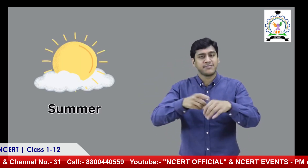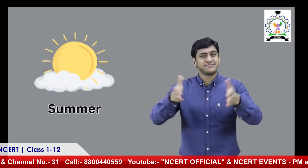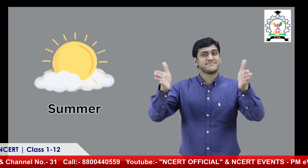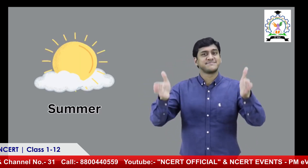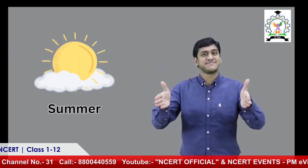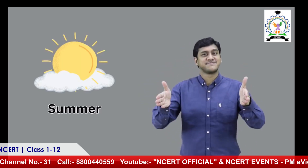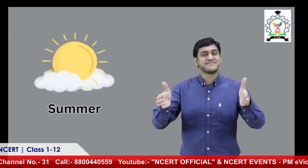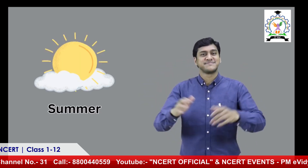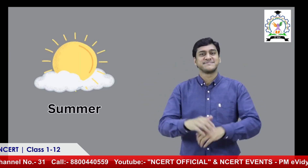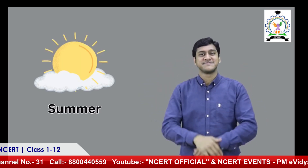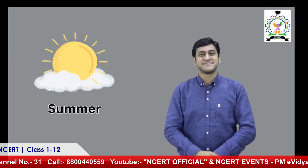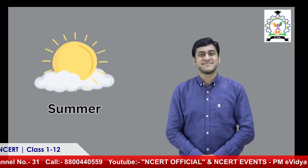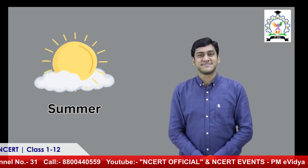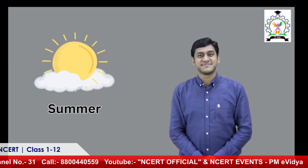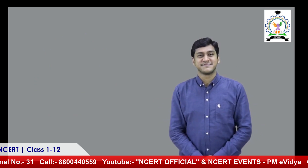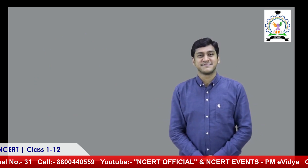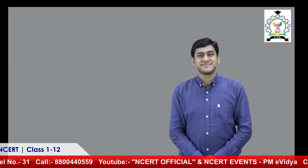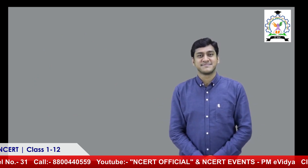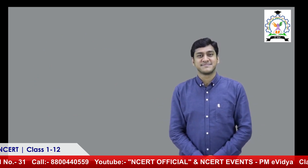ग्रीष्म ऋतु,